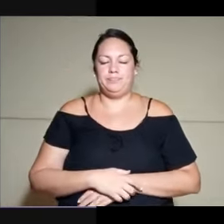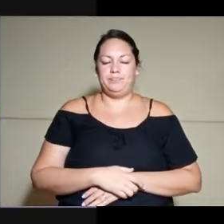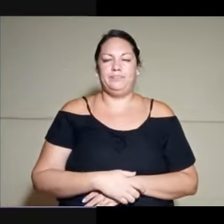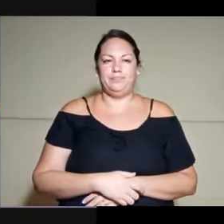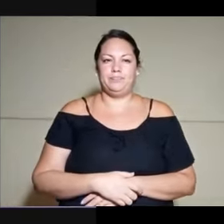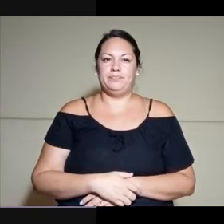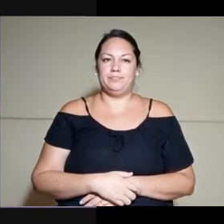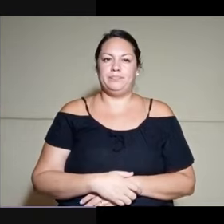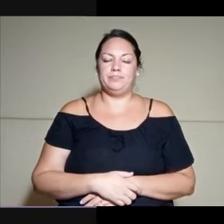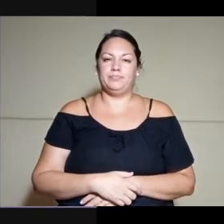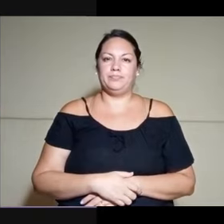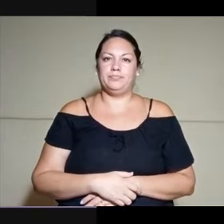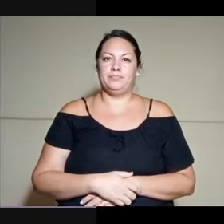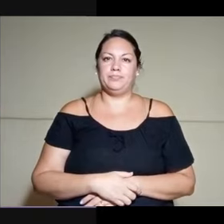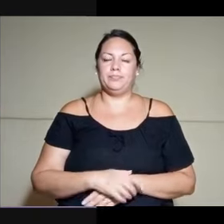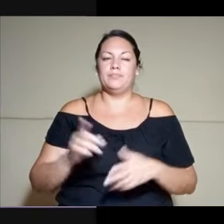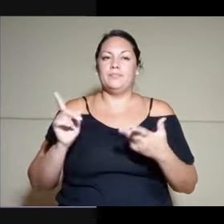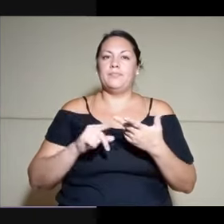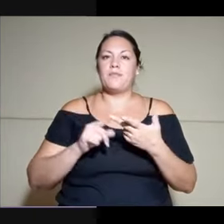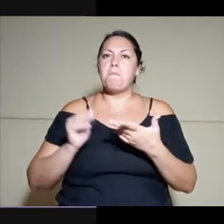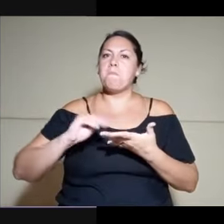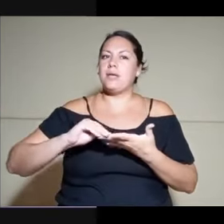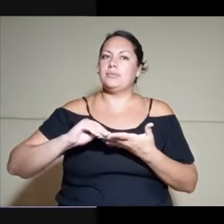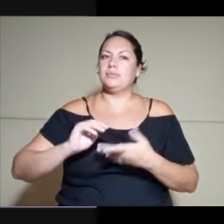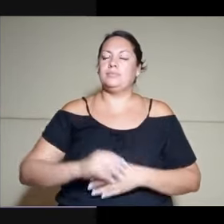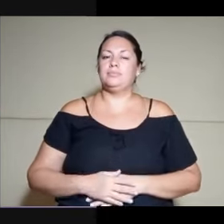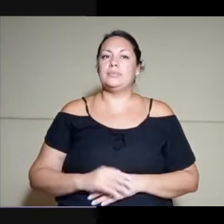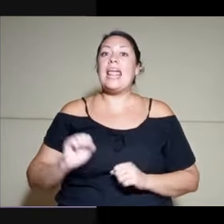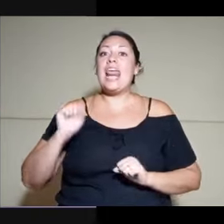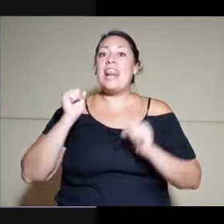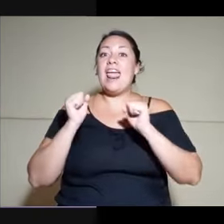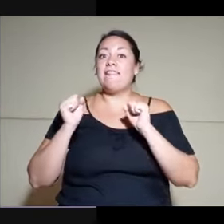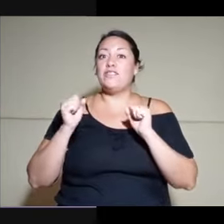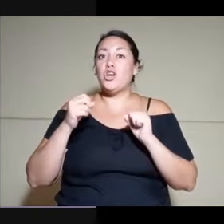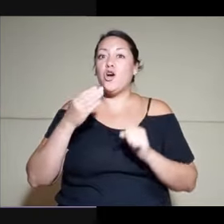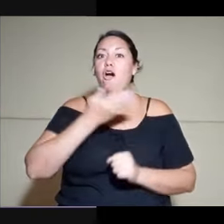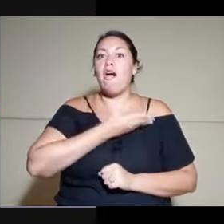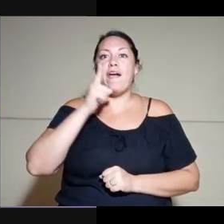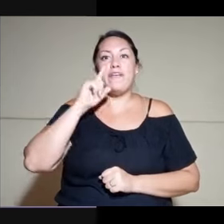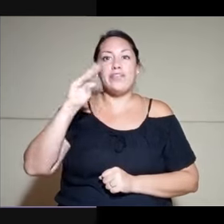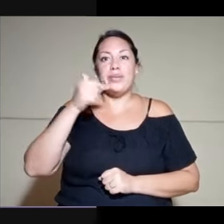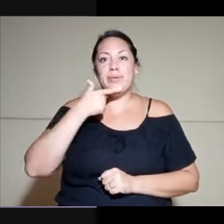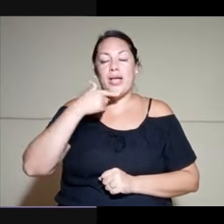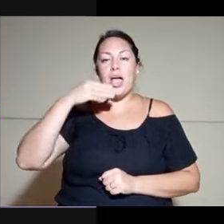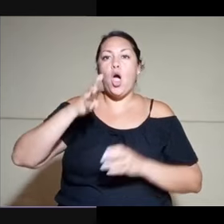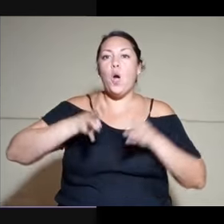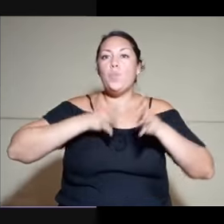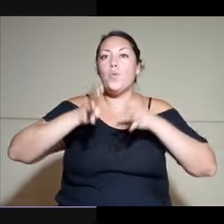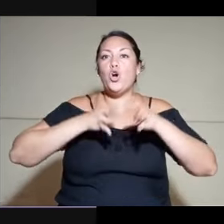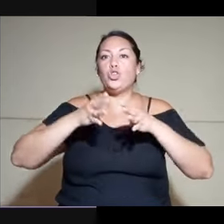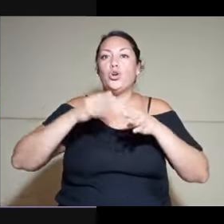el nervio fotomotor que produce el ojo, con la dilatación de la pupila, ¿no es cierto? Y